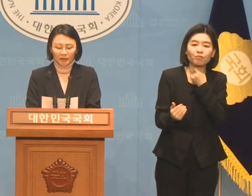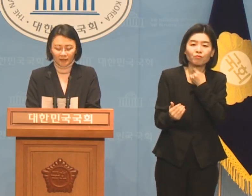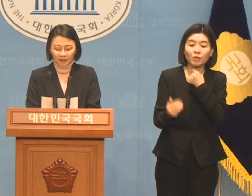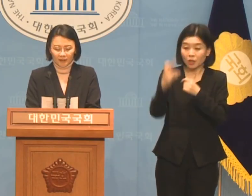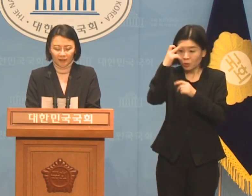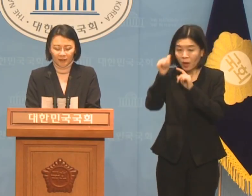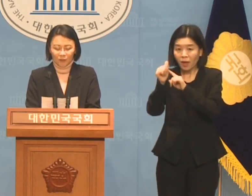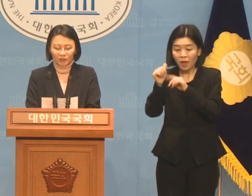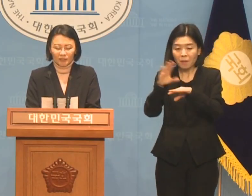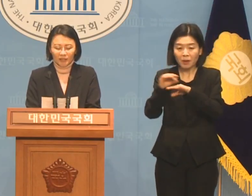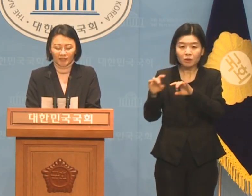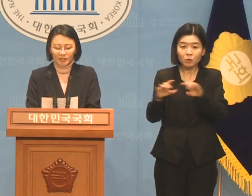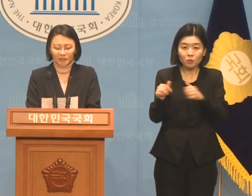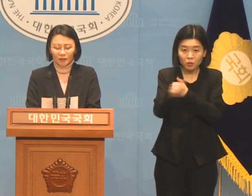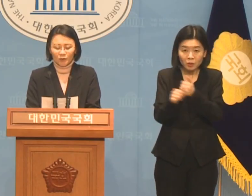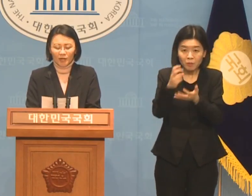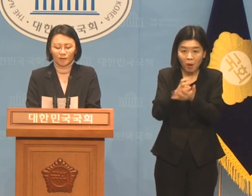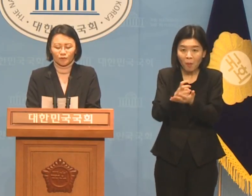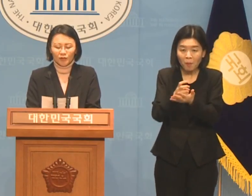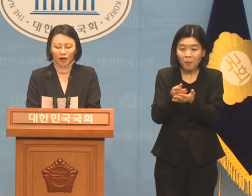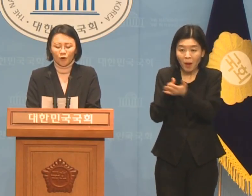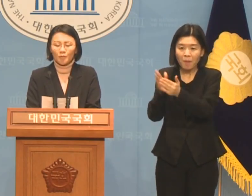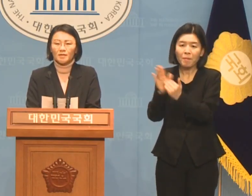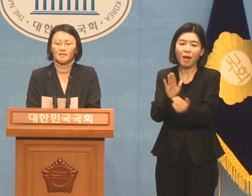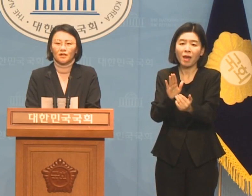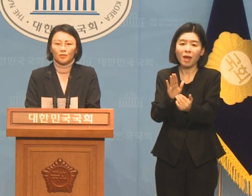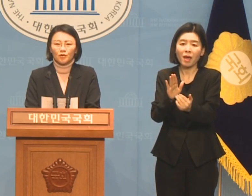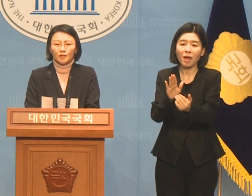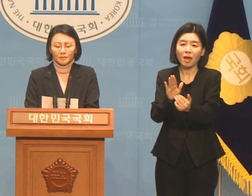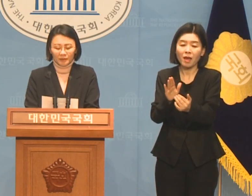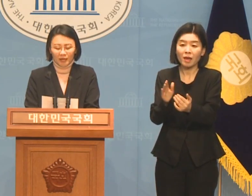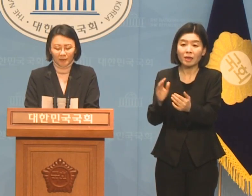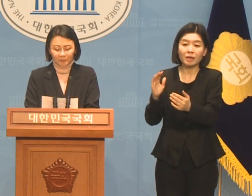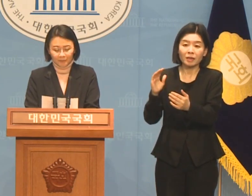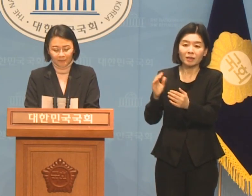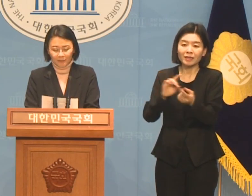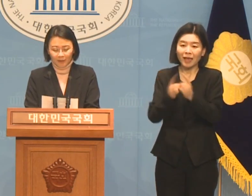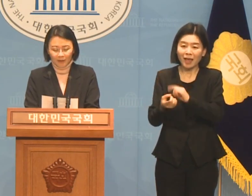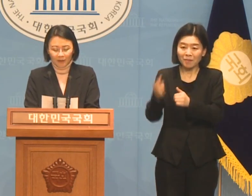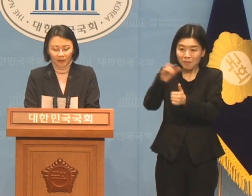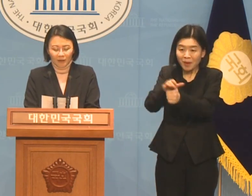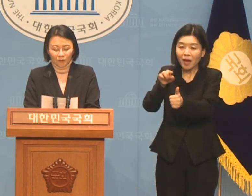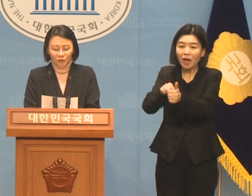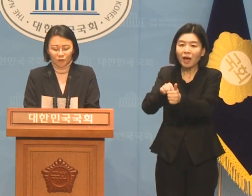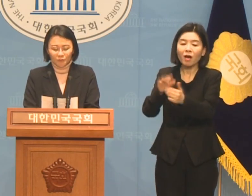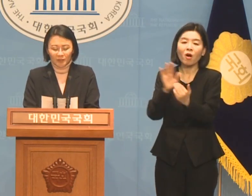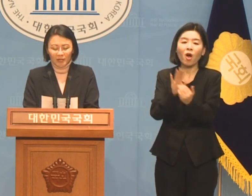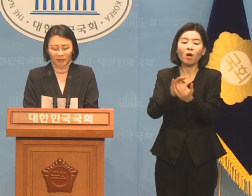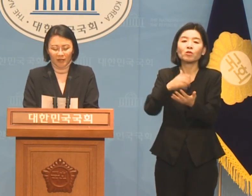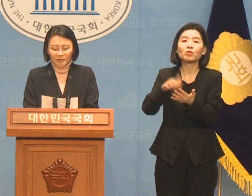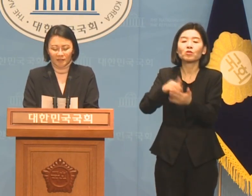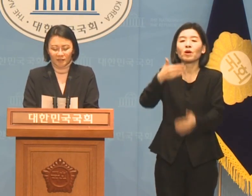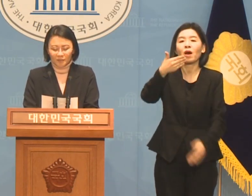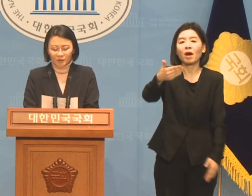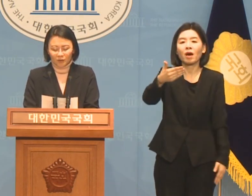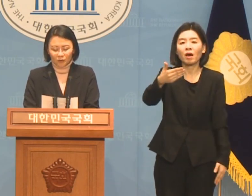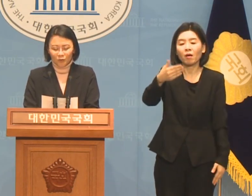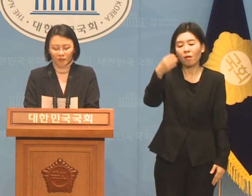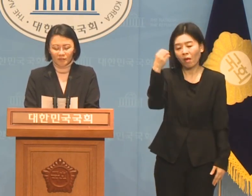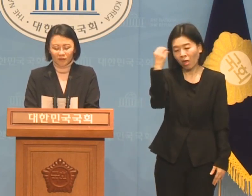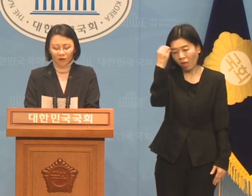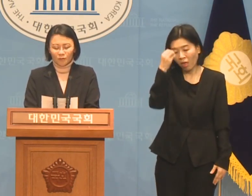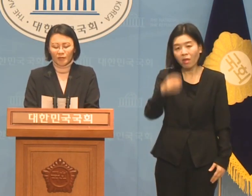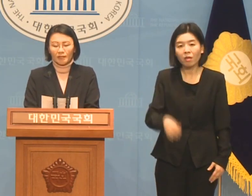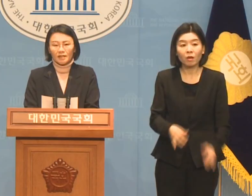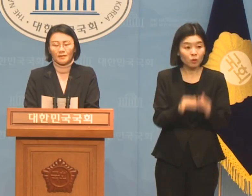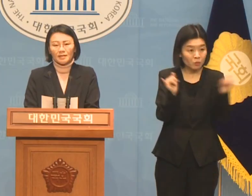행사했습니다. 권한대행 자리에 올라 무려 9번째 거부권입니다. 우리 국민에 대한 직접적,